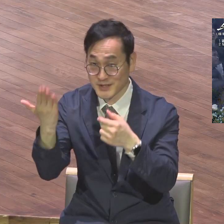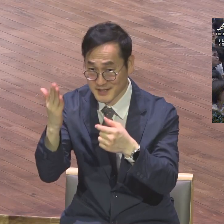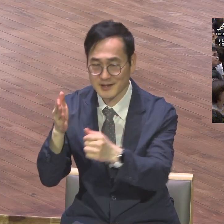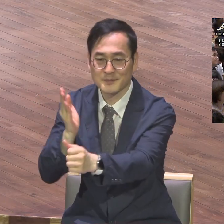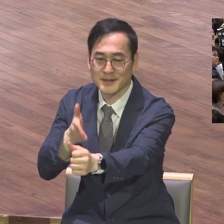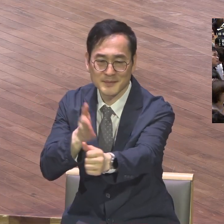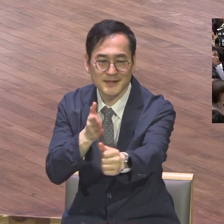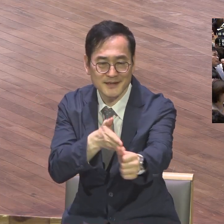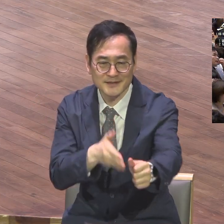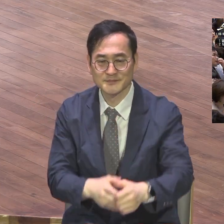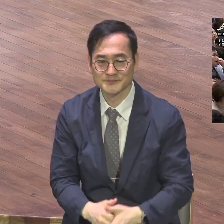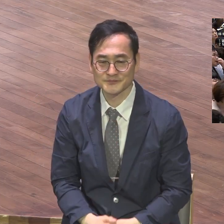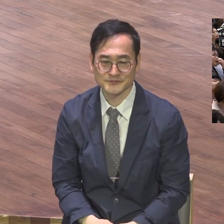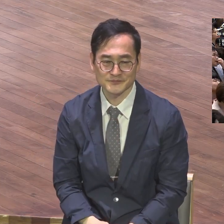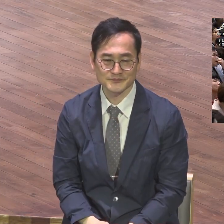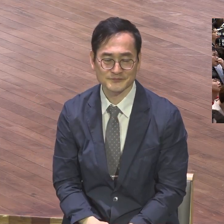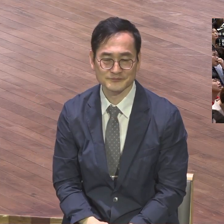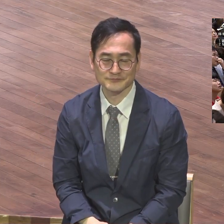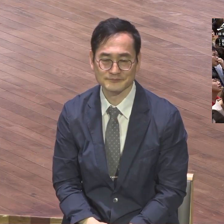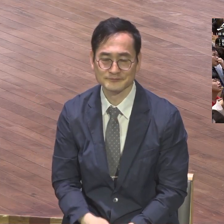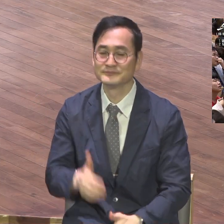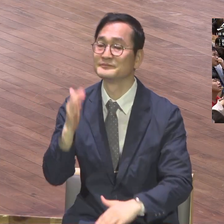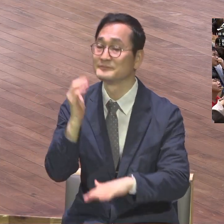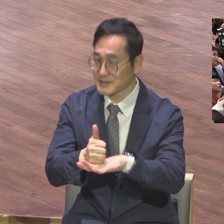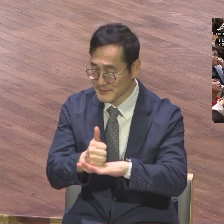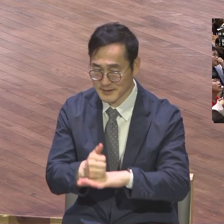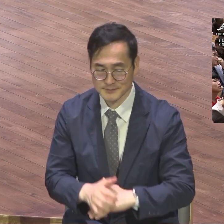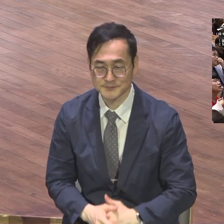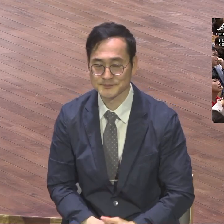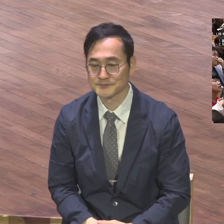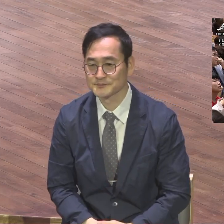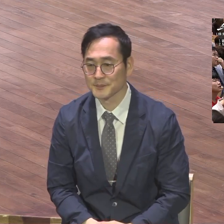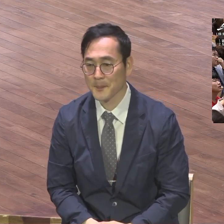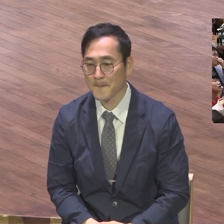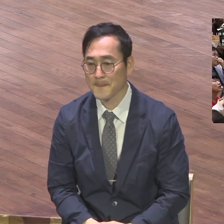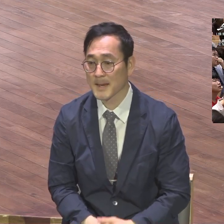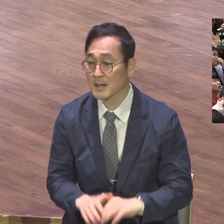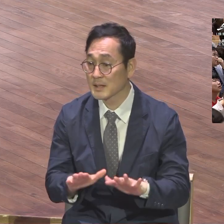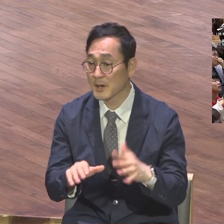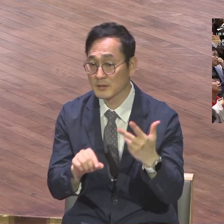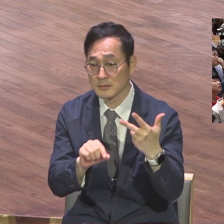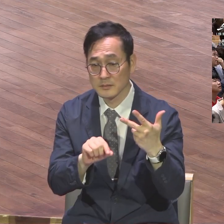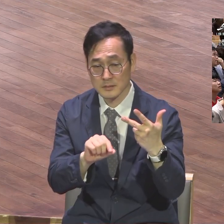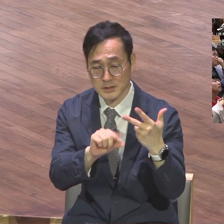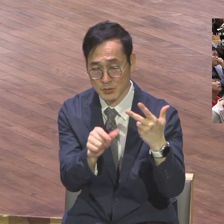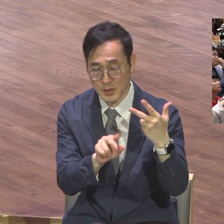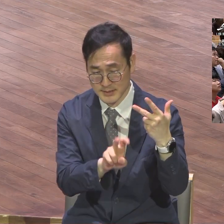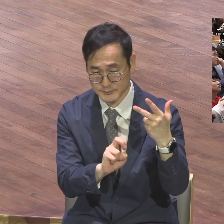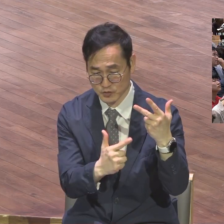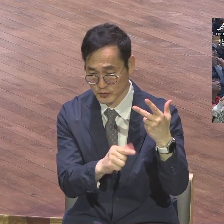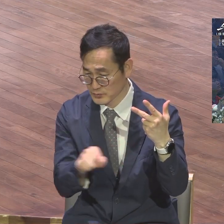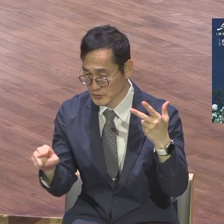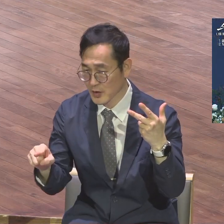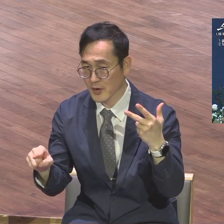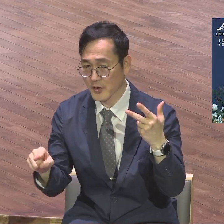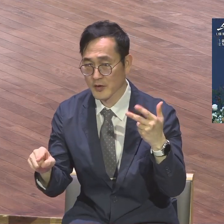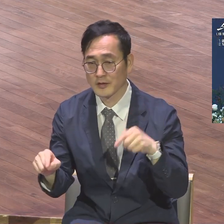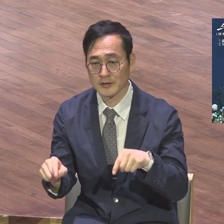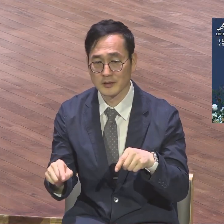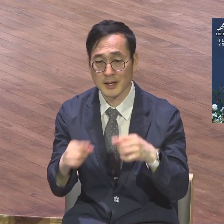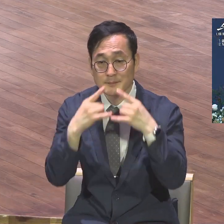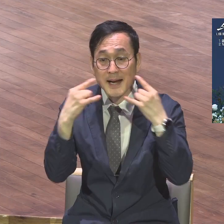점으로 축복합니다. 결론입니다. 자, 이번 달 26일부터 프랑스